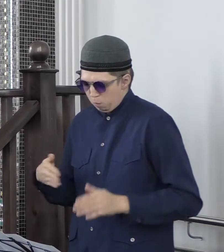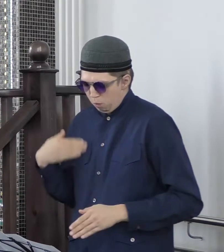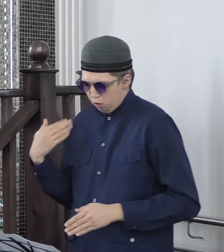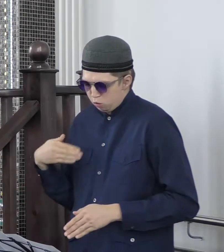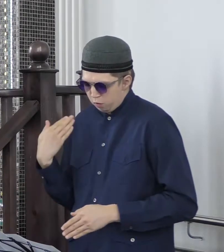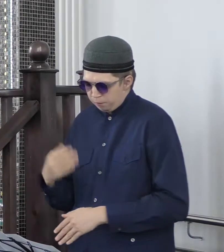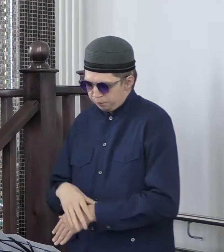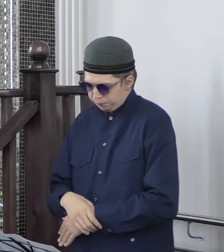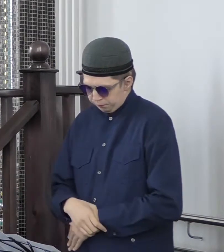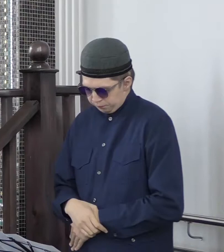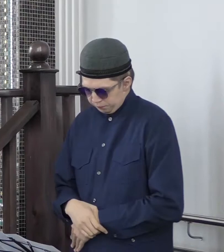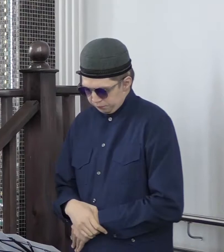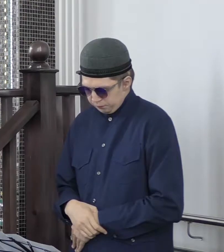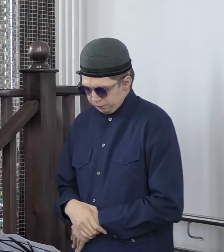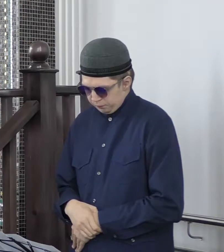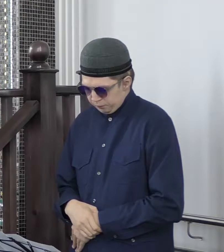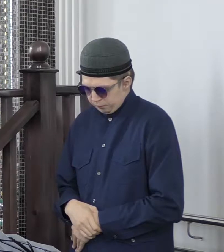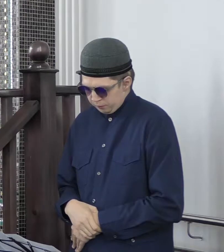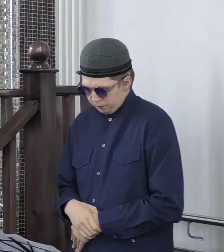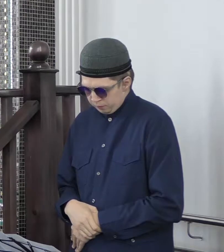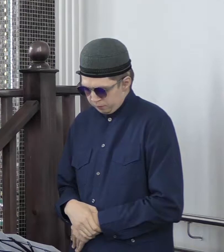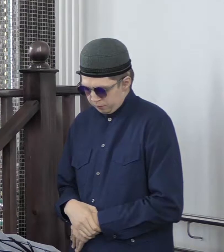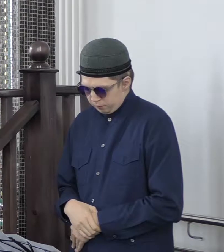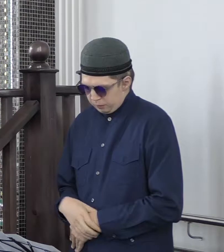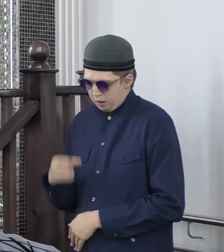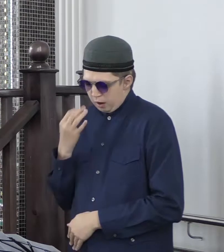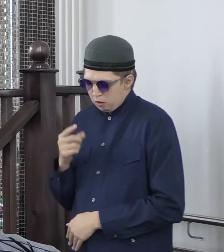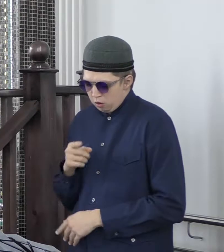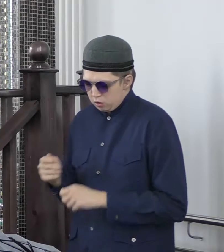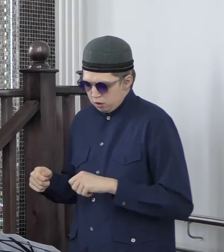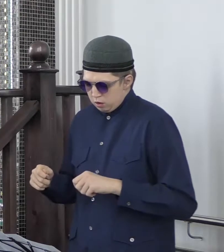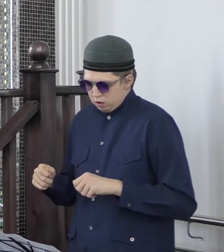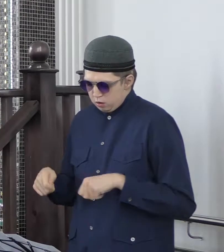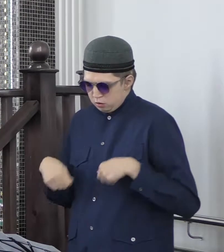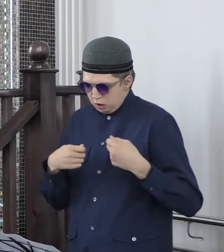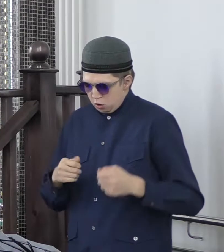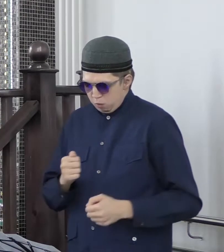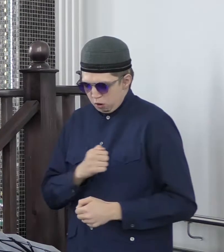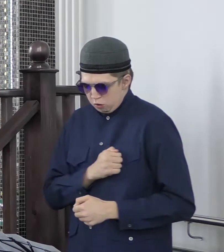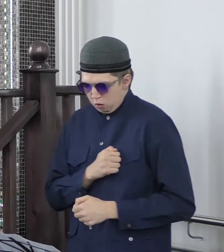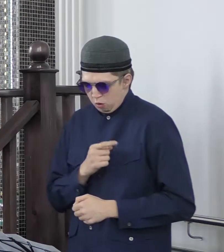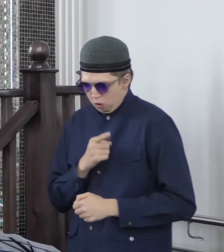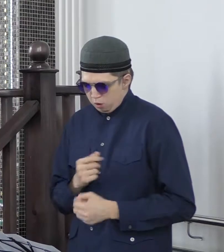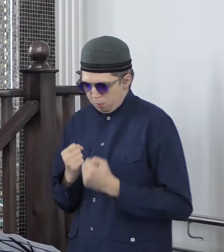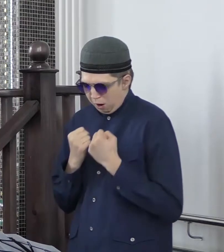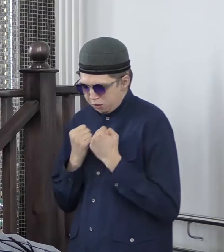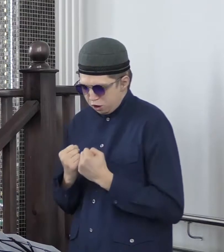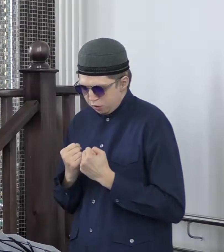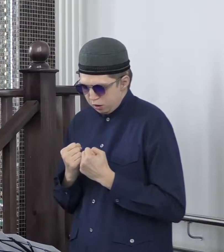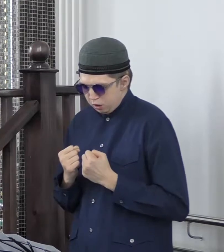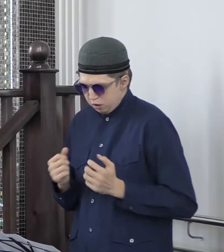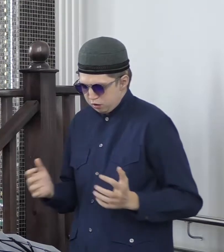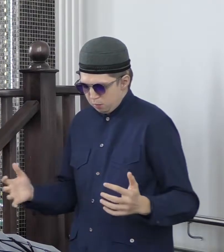أحله علينا بالأمن والإيمان والسلامة والإسلام، ربي وربك الله حلال